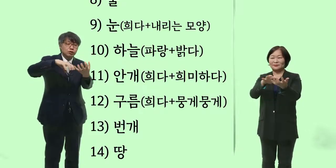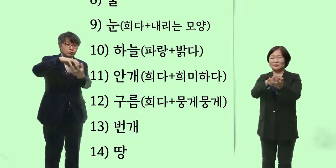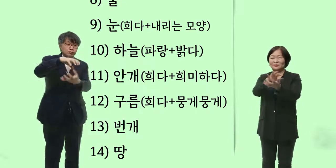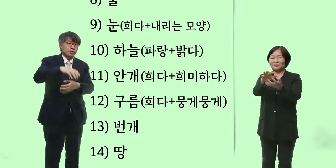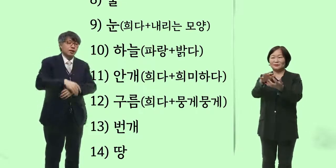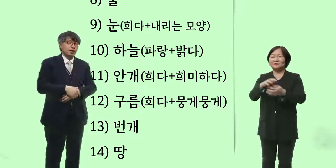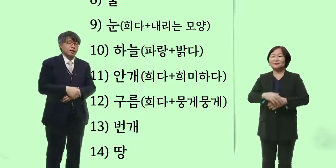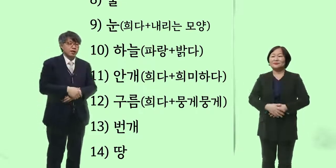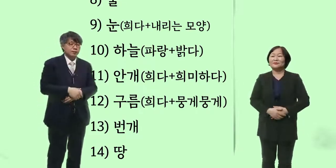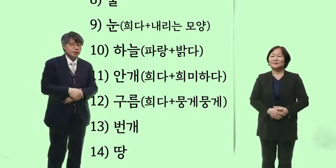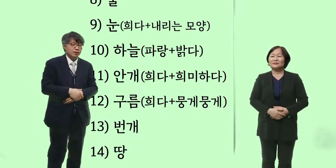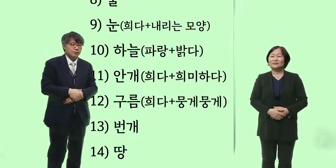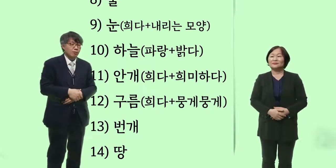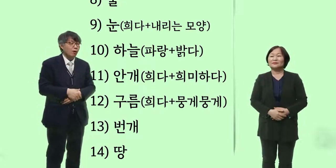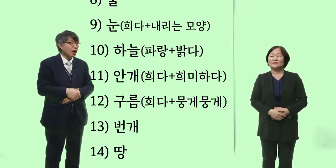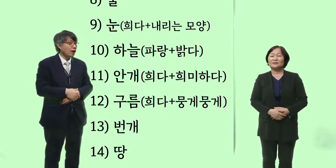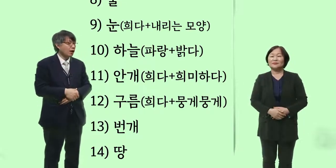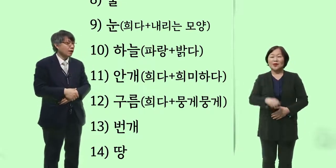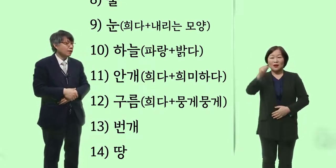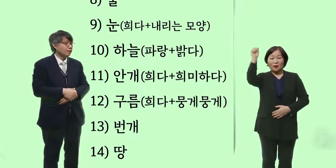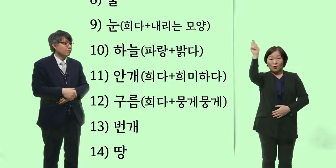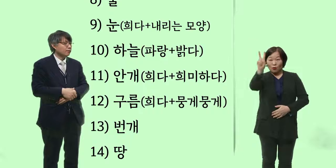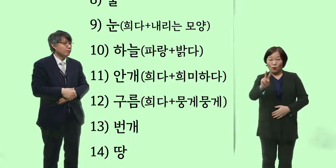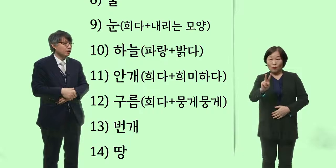구름 이렇게 생각하시면 되겠습니다.